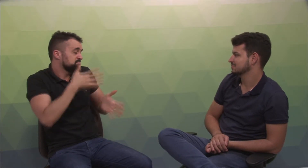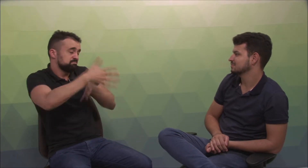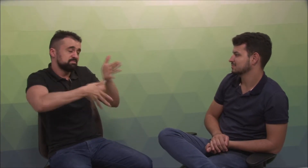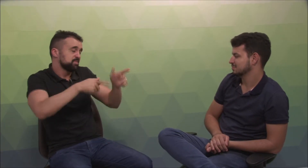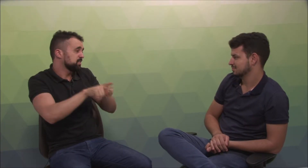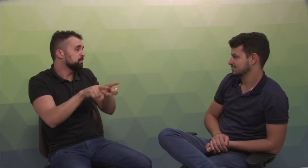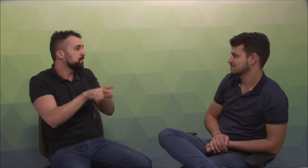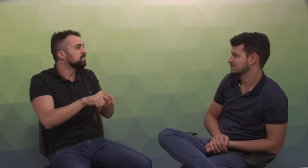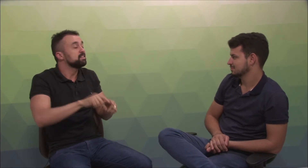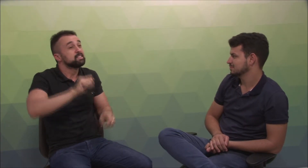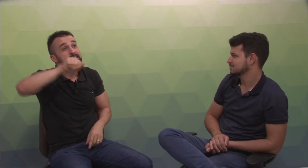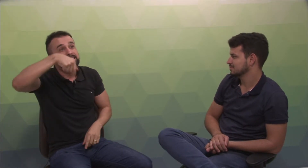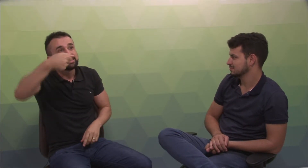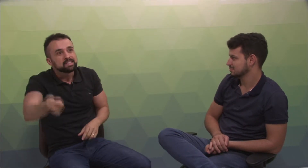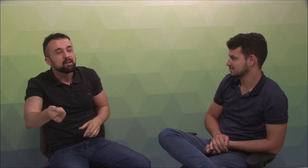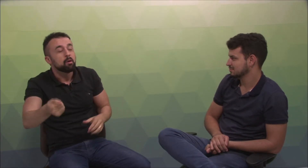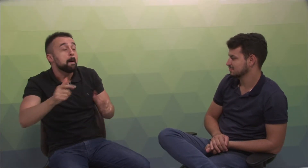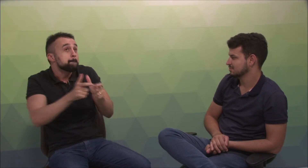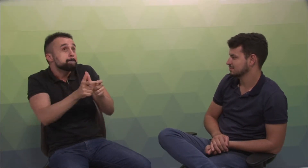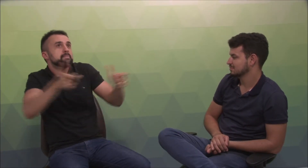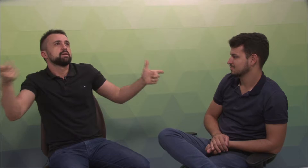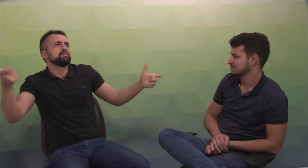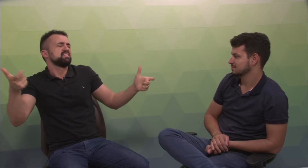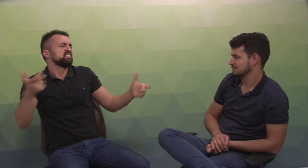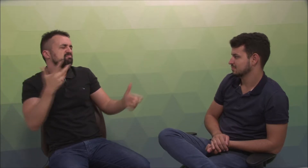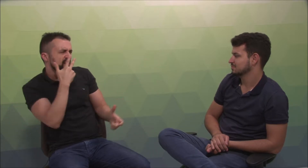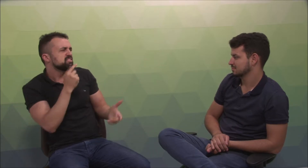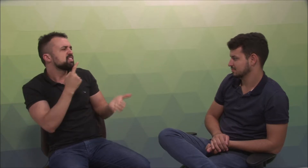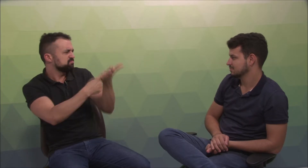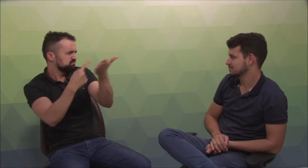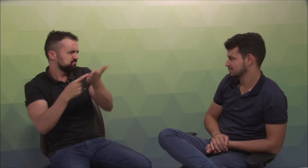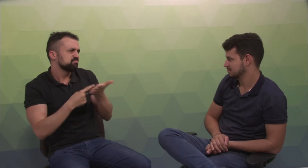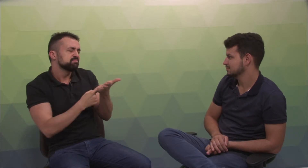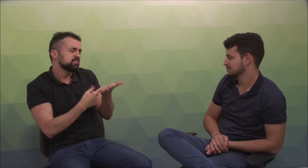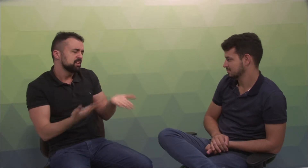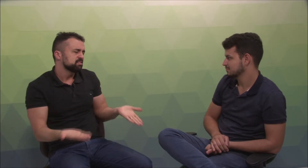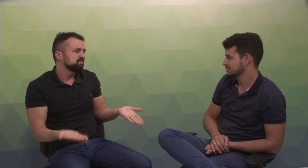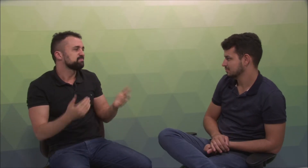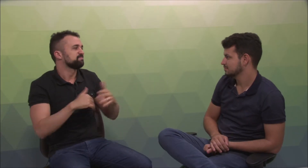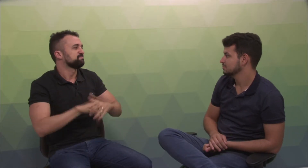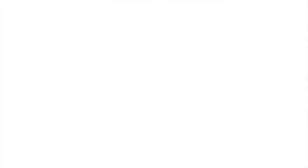mas estes são minoria. Acho que a maioria dos sinais são arbitrários.